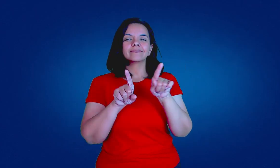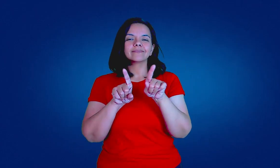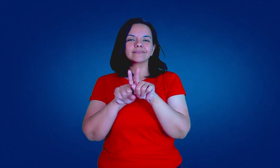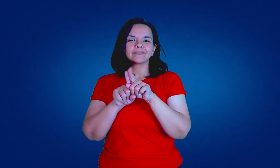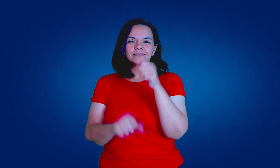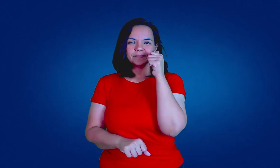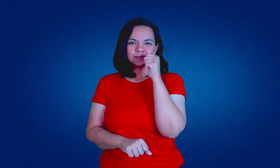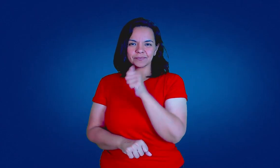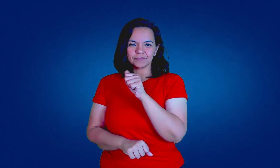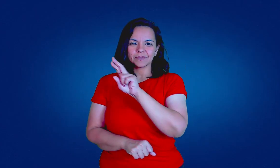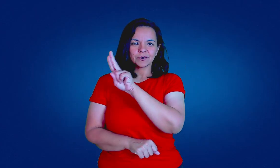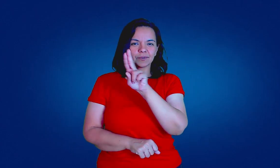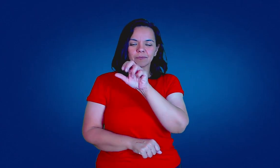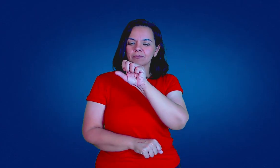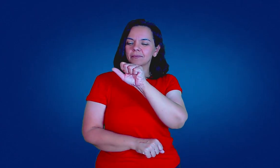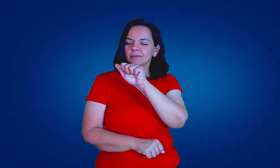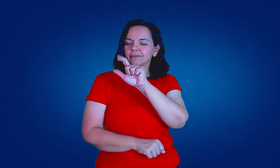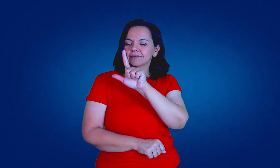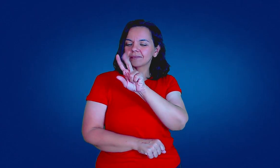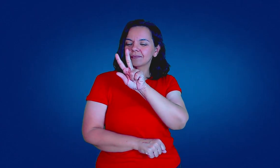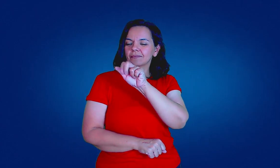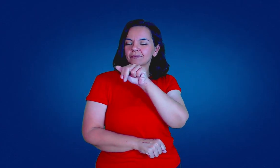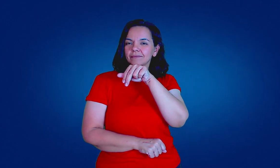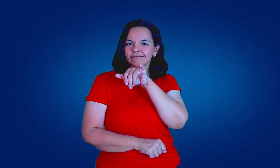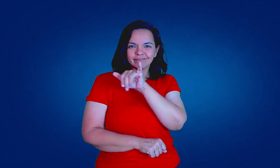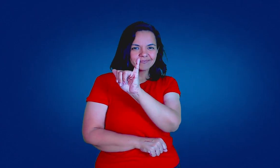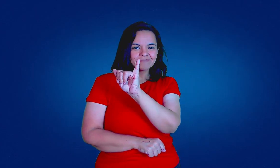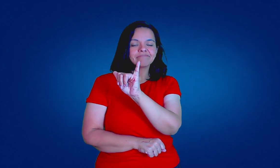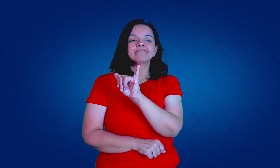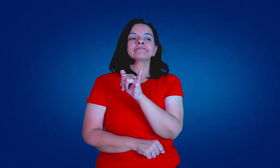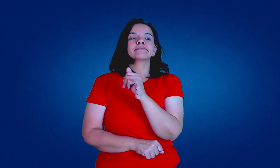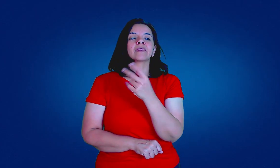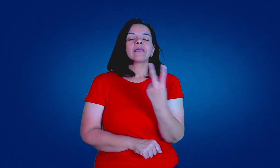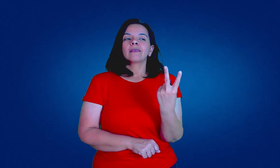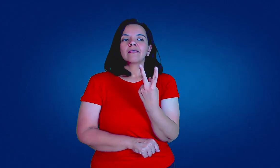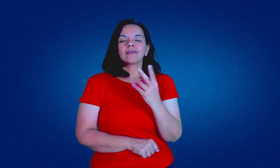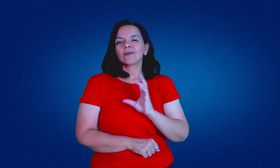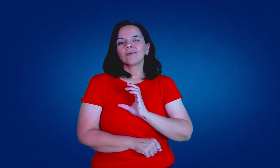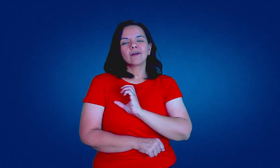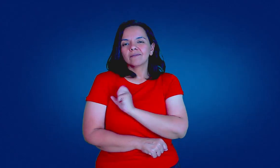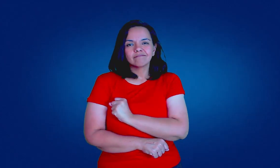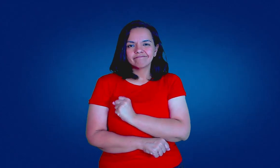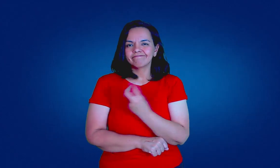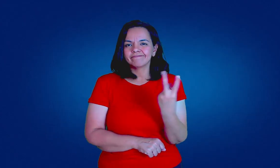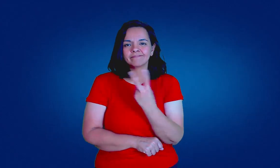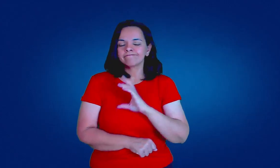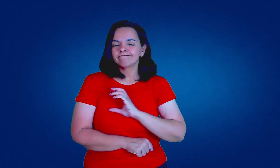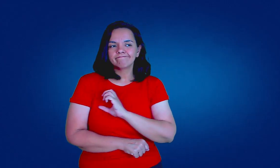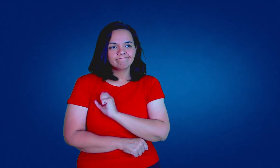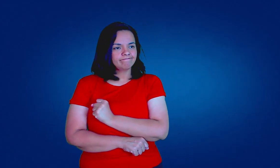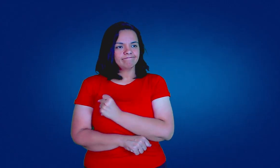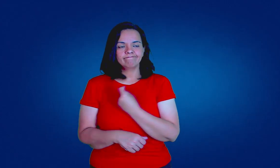arrepender. Eu tenho 2 filhos, Wesley e Salvani. Eu os